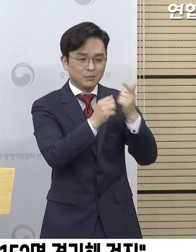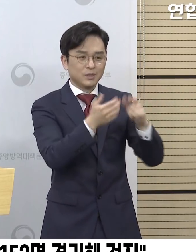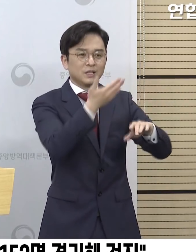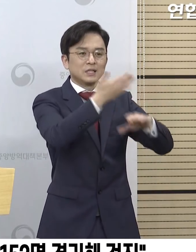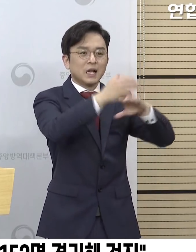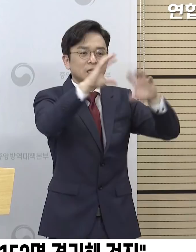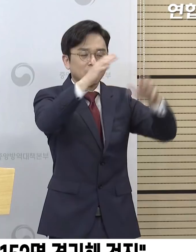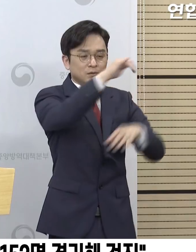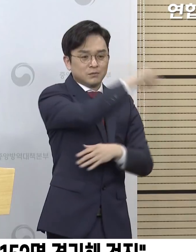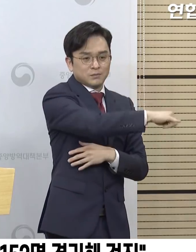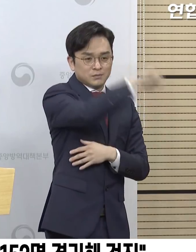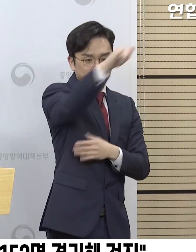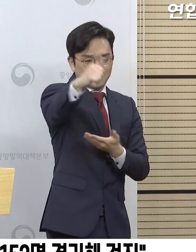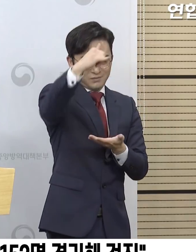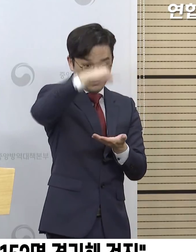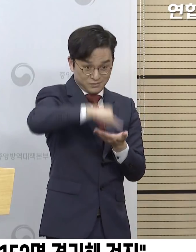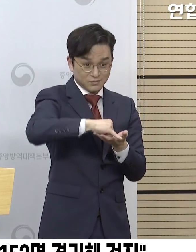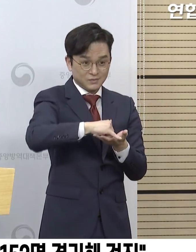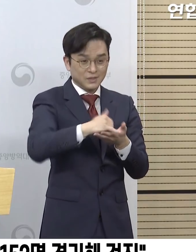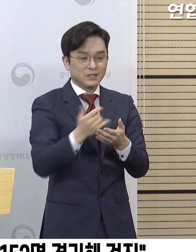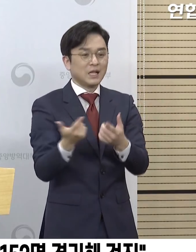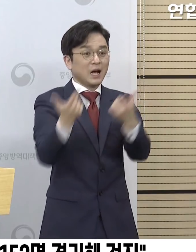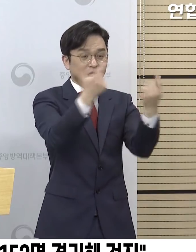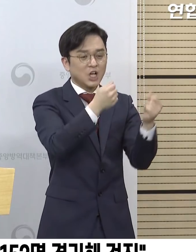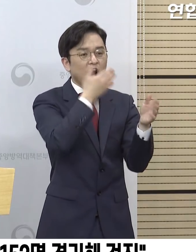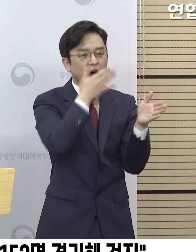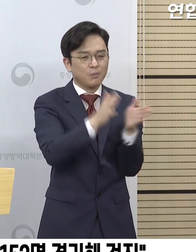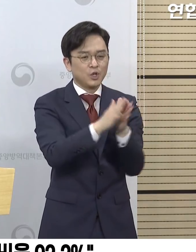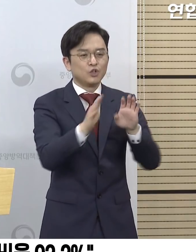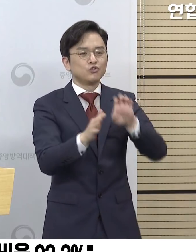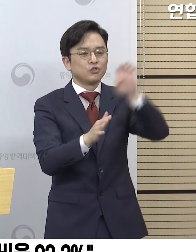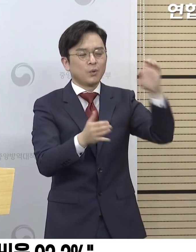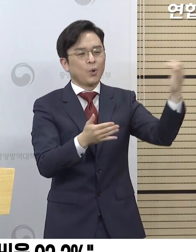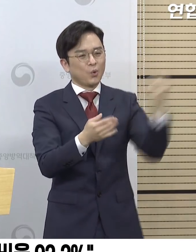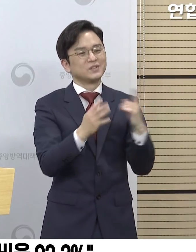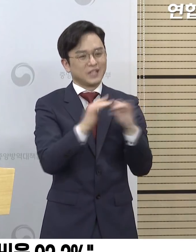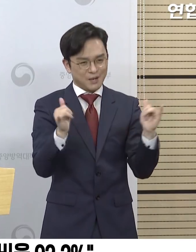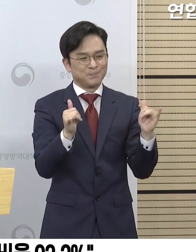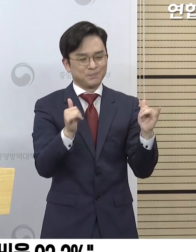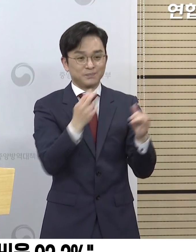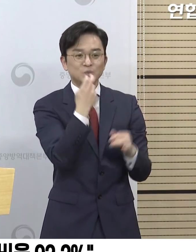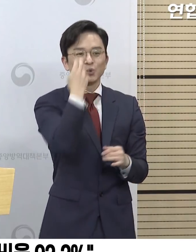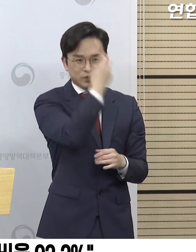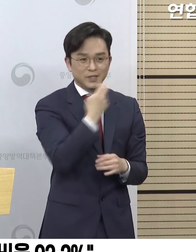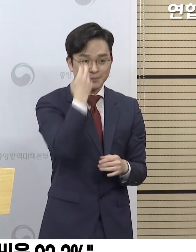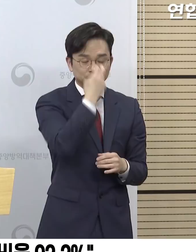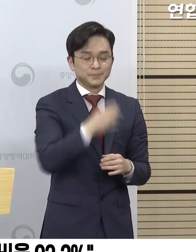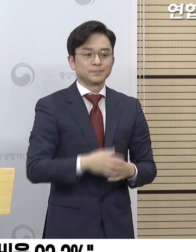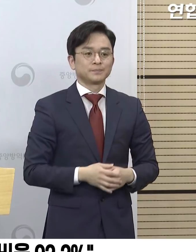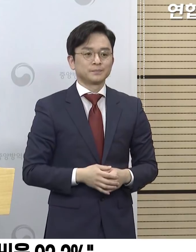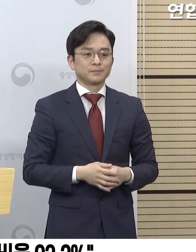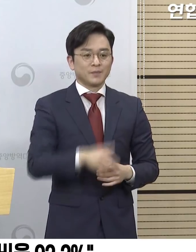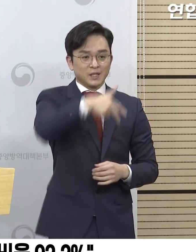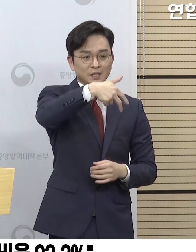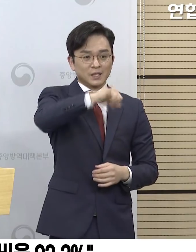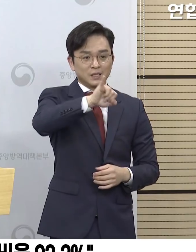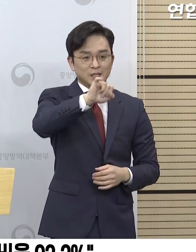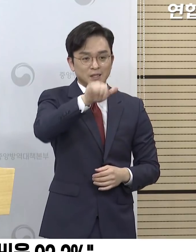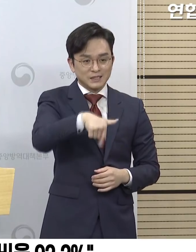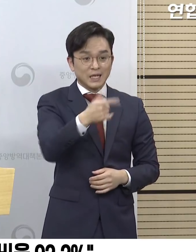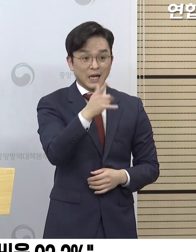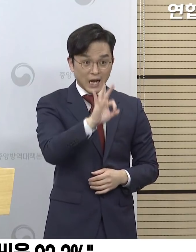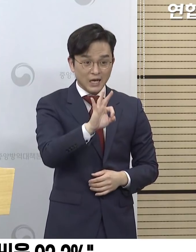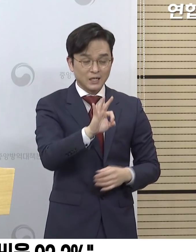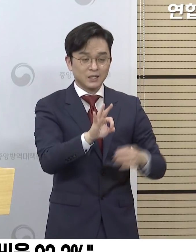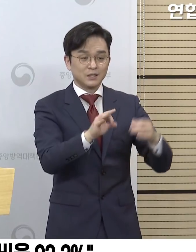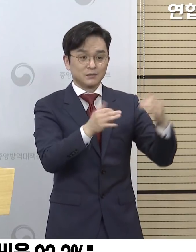경유해서 들어온 경우도 유럽 입국자에 대한 조치를 진행하고 있습니다. 직항으로 들어온 6편 기준으로는 전체 입국자